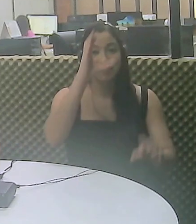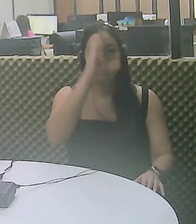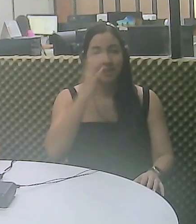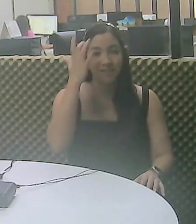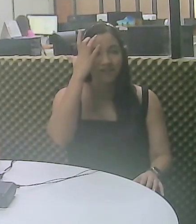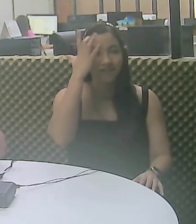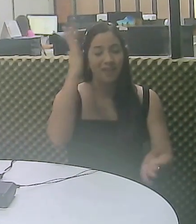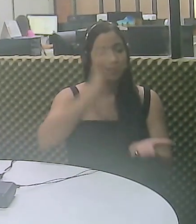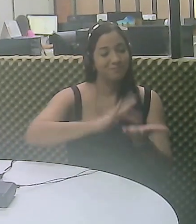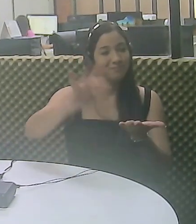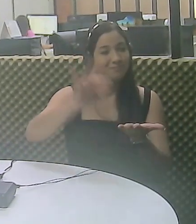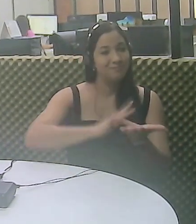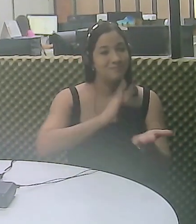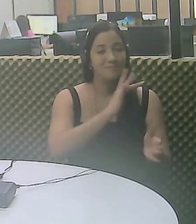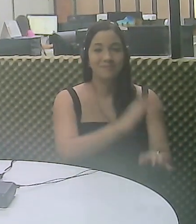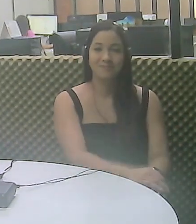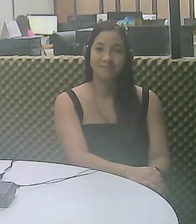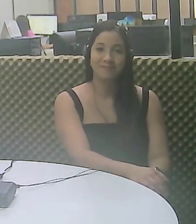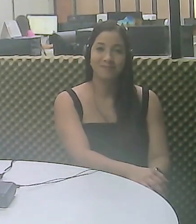fácil, na palma da mão.